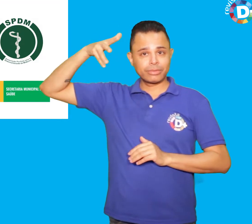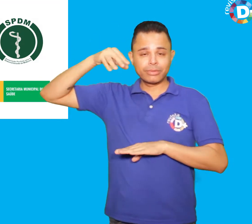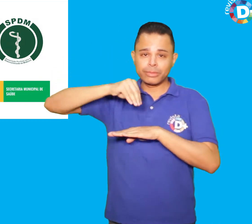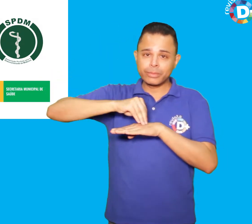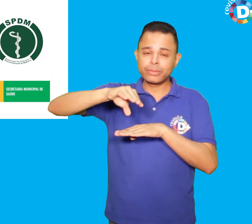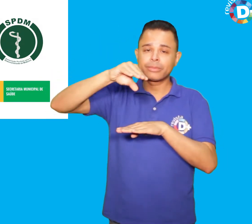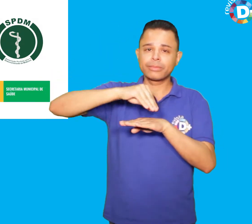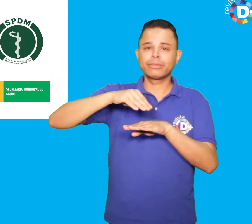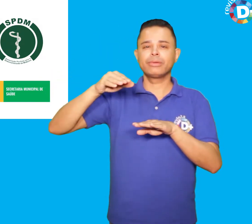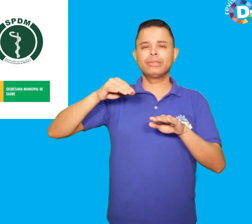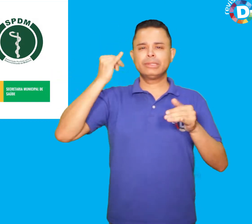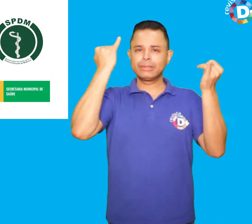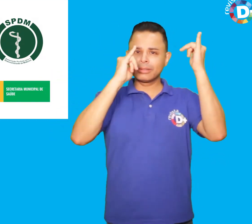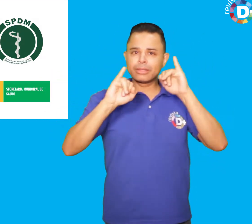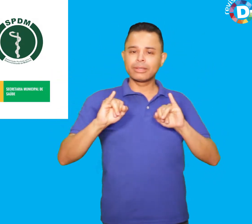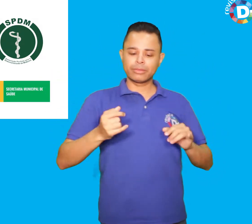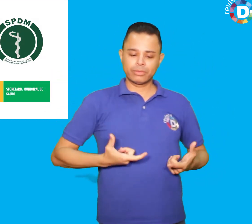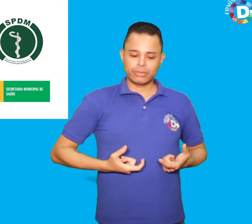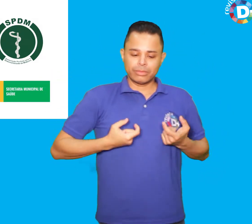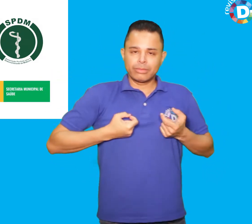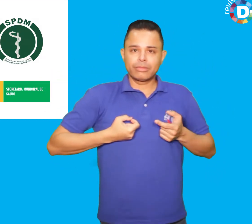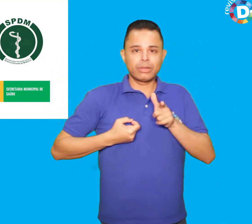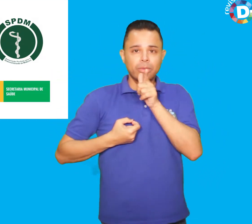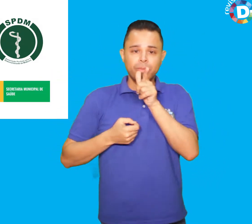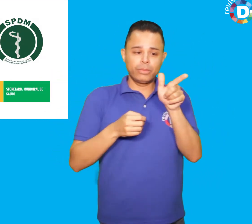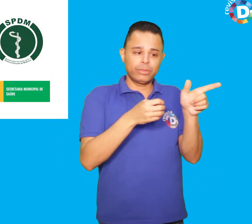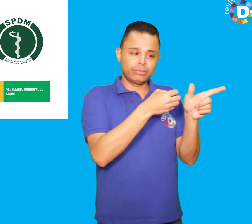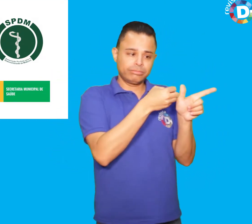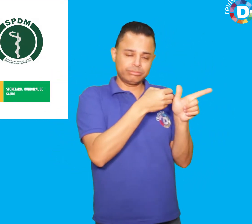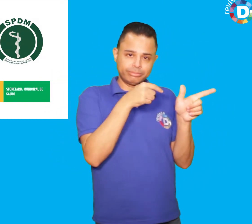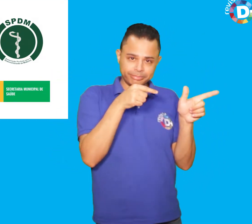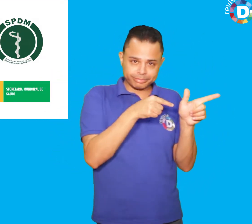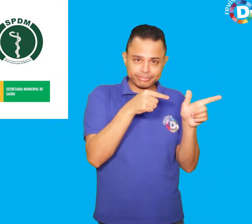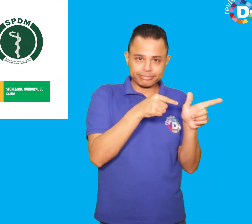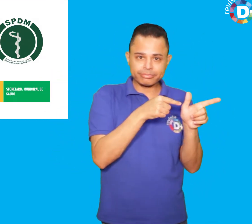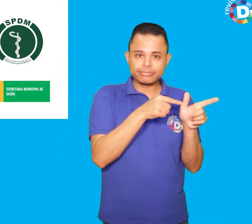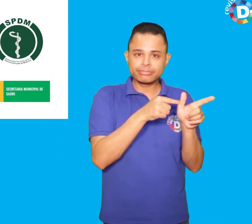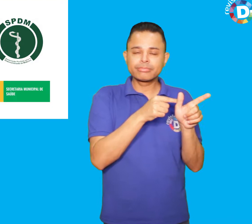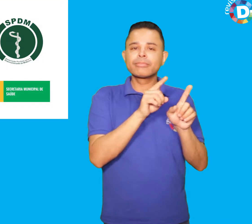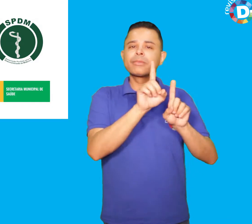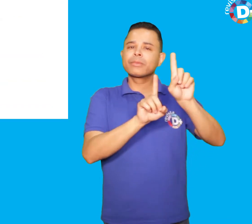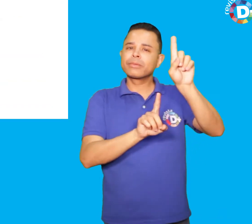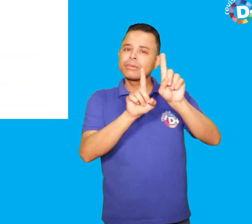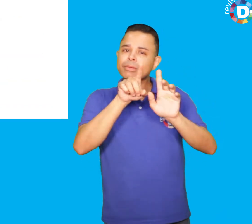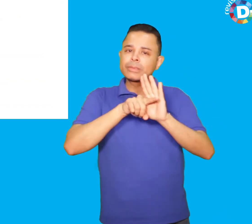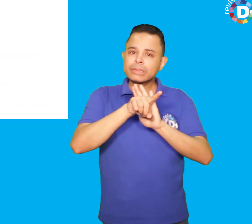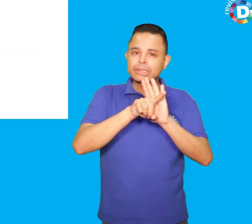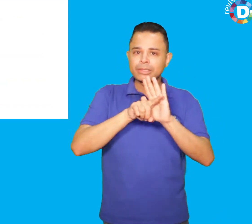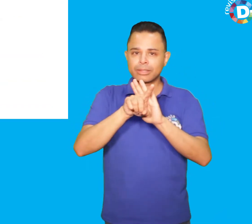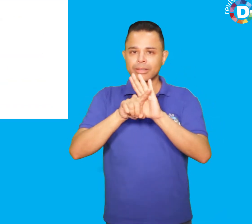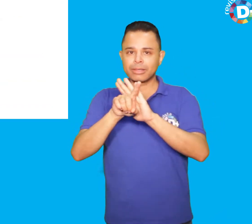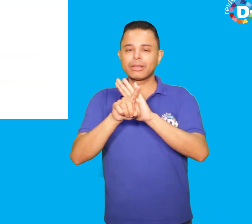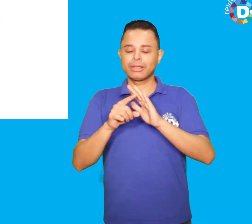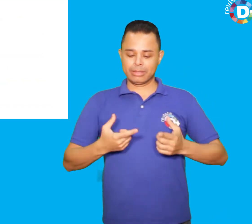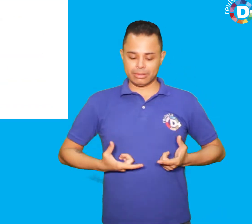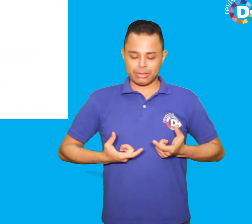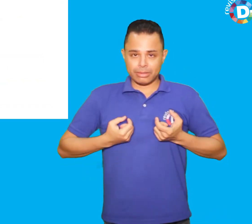sobre a prevenção do câncer de próstata. Segundo dados do Instituto Nacional do Câncer, o câncer